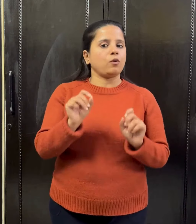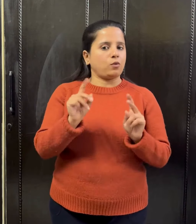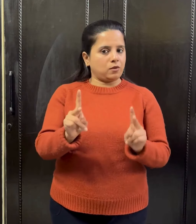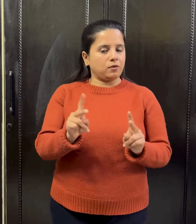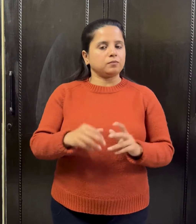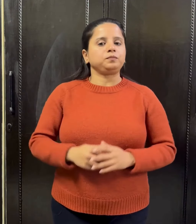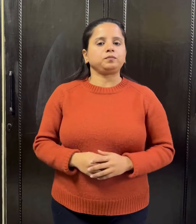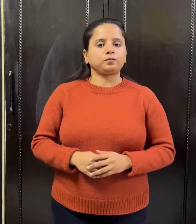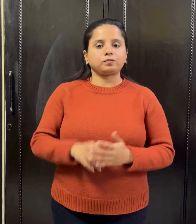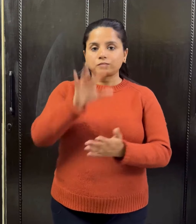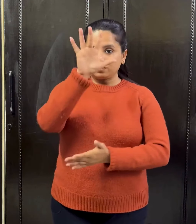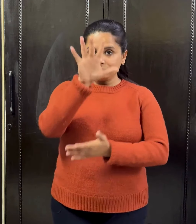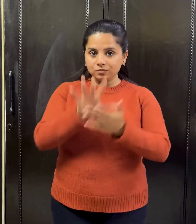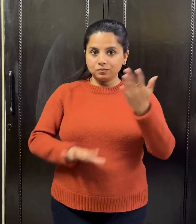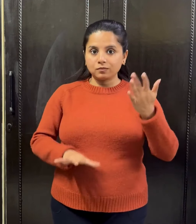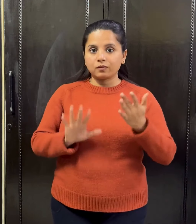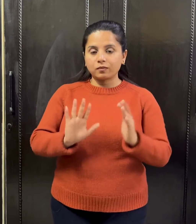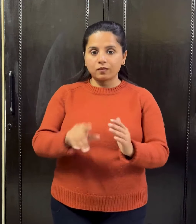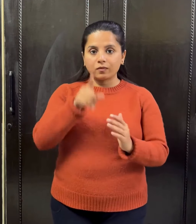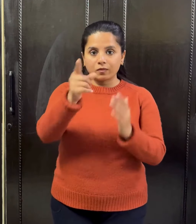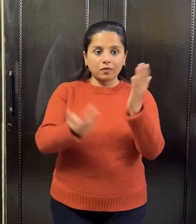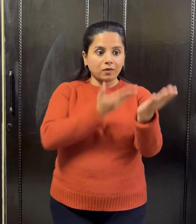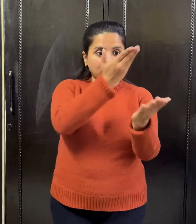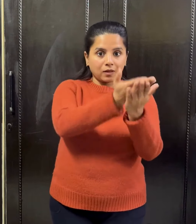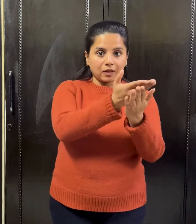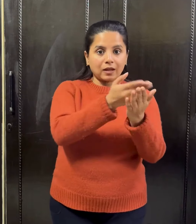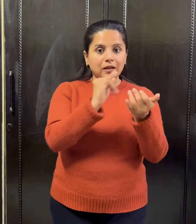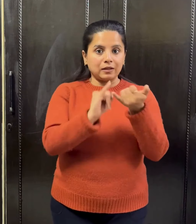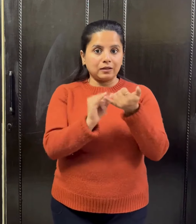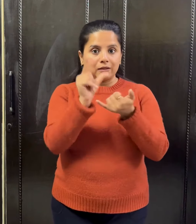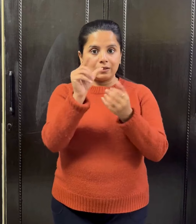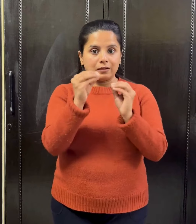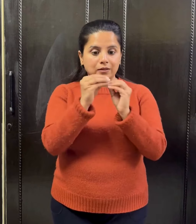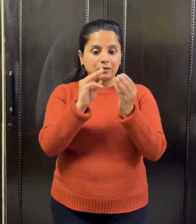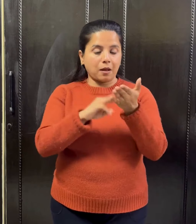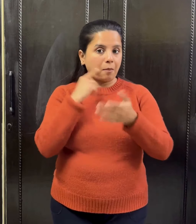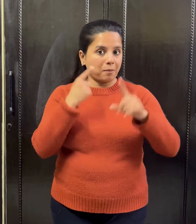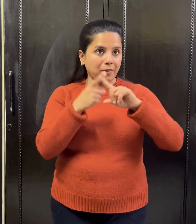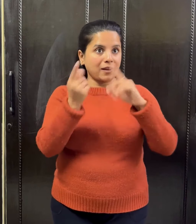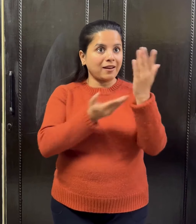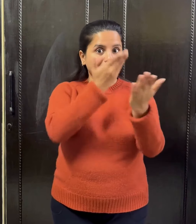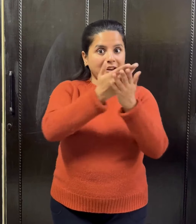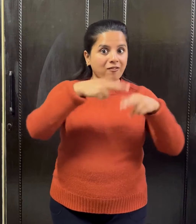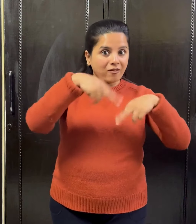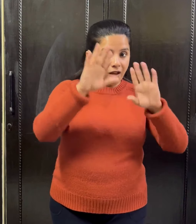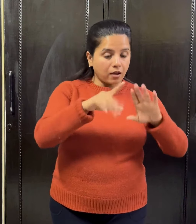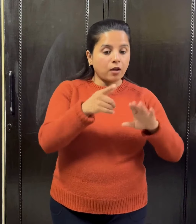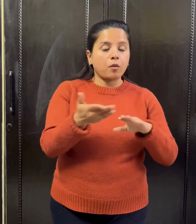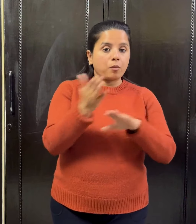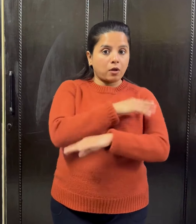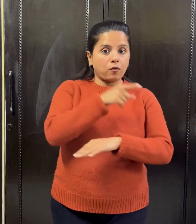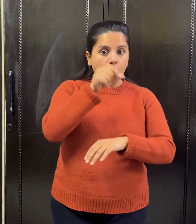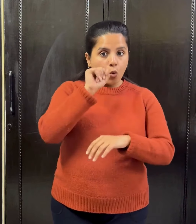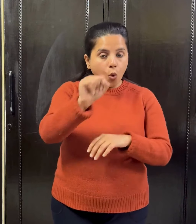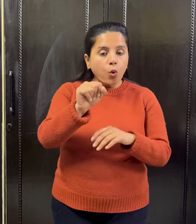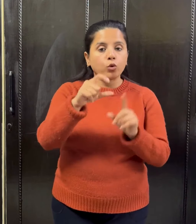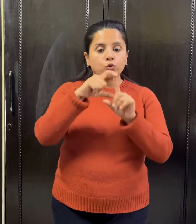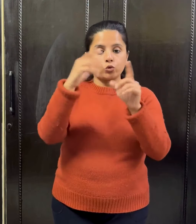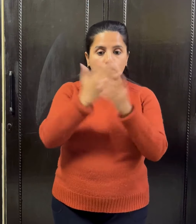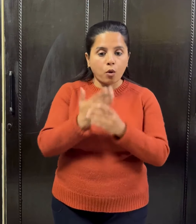फॉर्म को सबमिट करने से पहले आपको आपके सारे डॉक्यूमेंट्स अपलोड करने हैं, जैसे